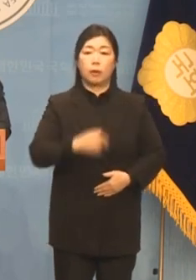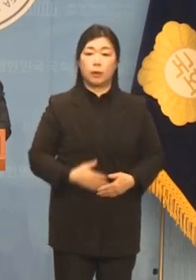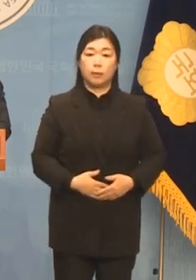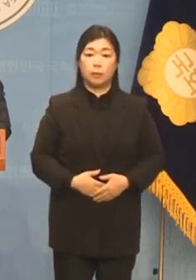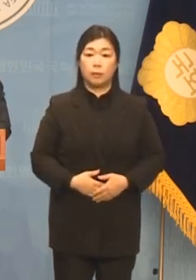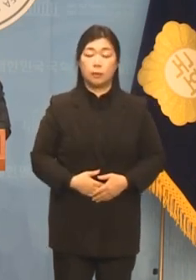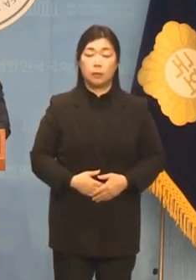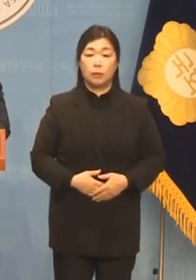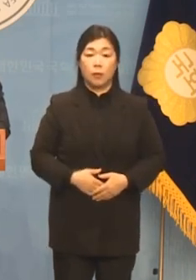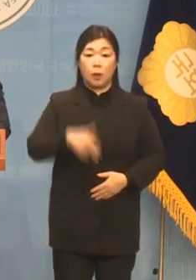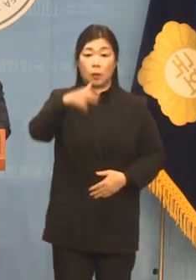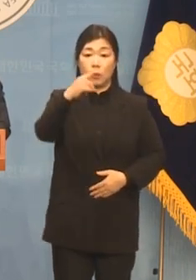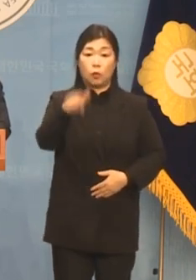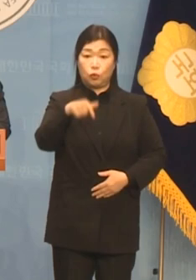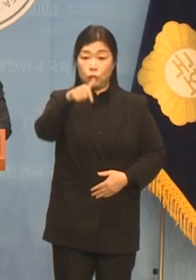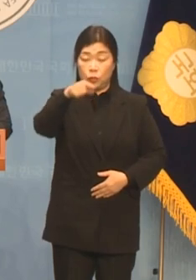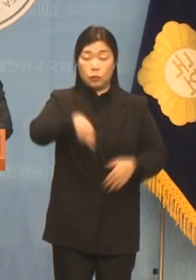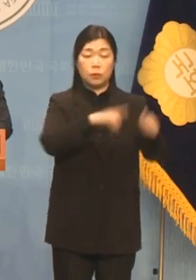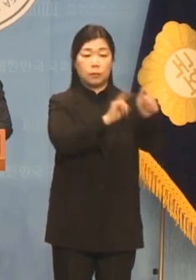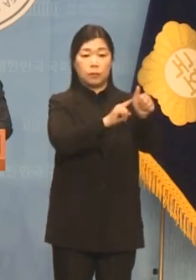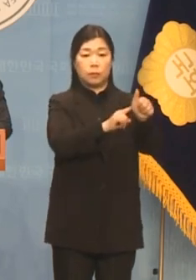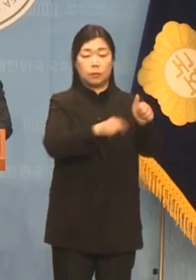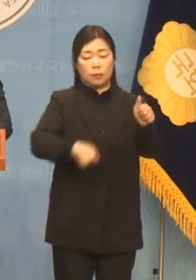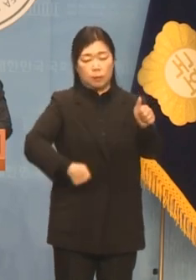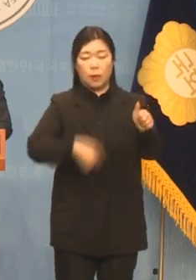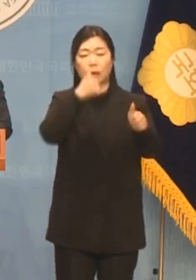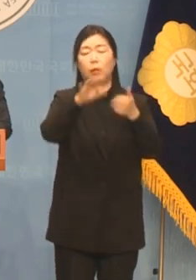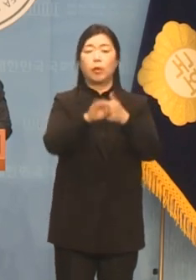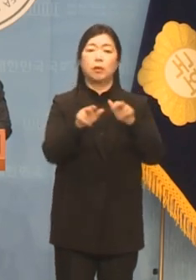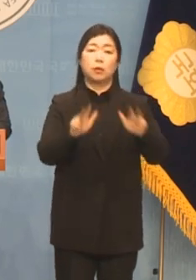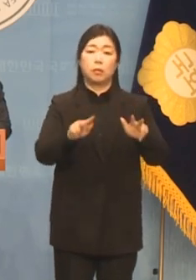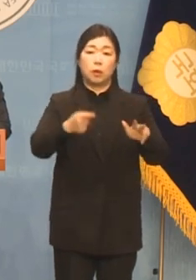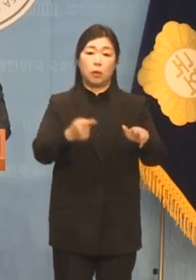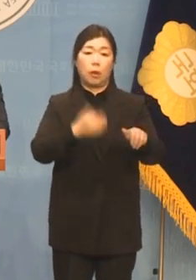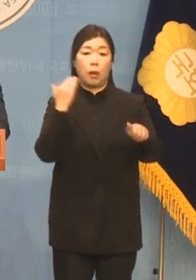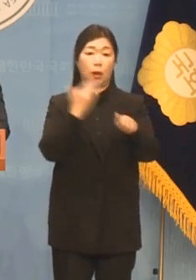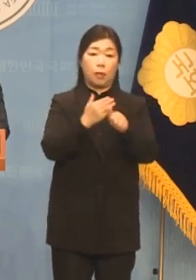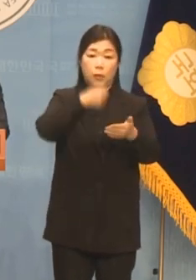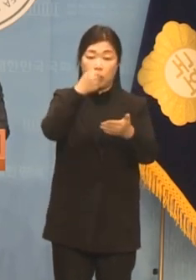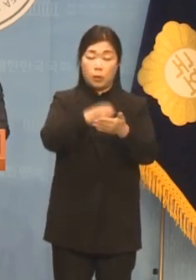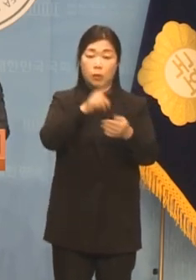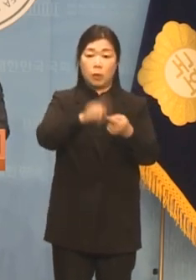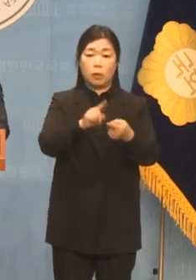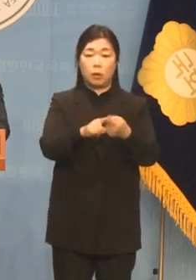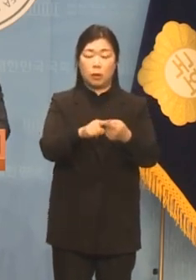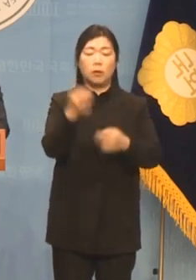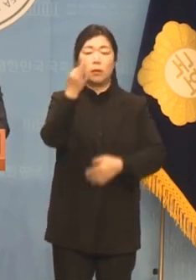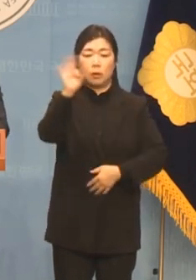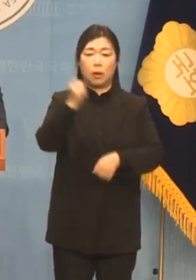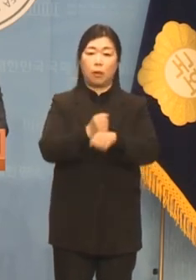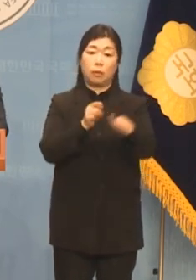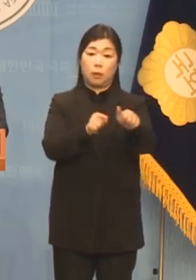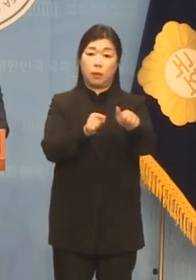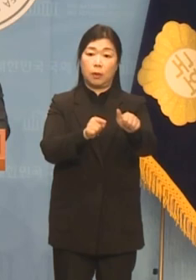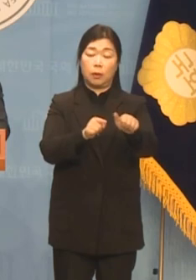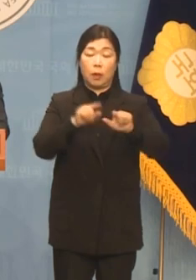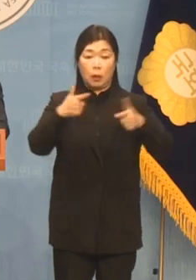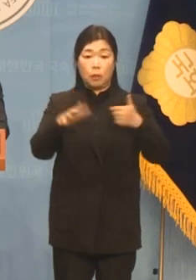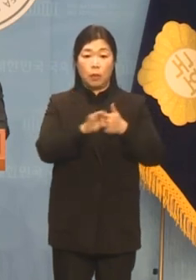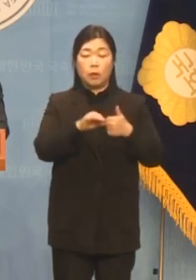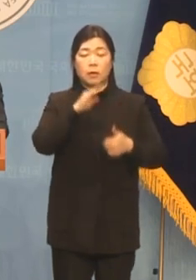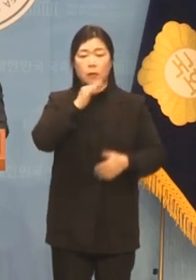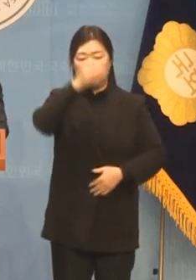있다면 지금이라도 해임 결정을 수용시 그렇게 하지 않는다면 조대표의 치을